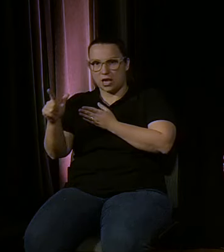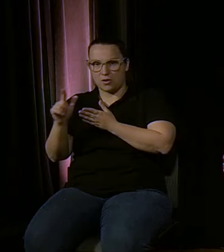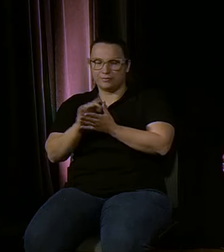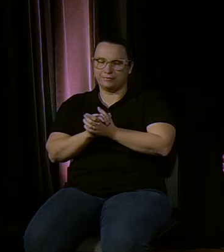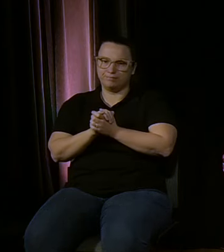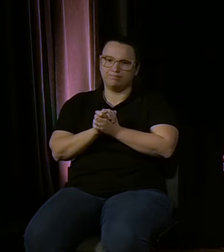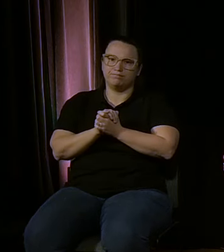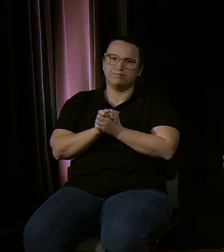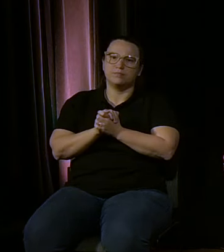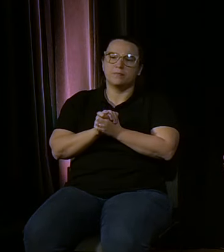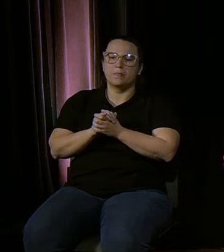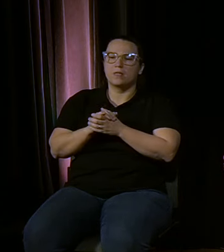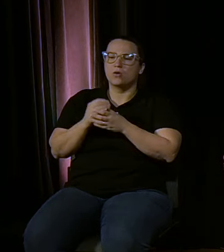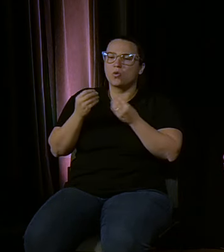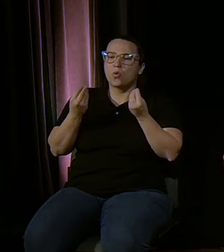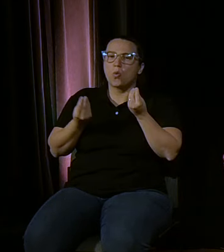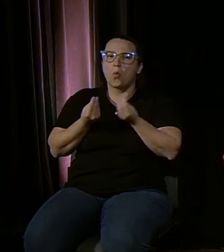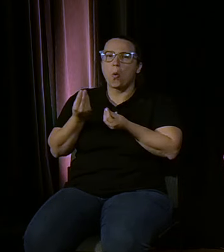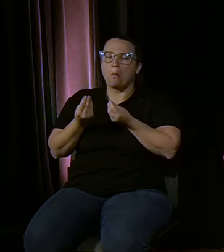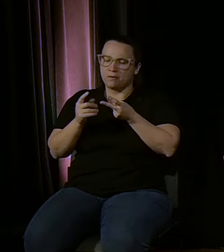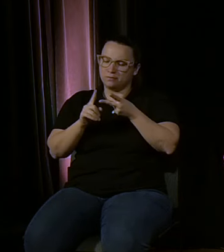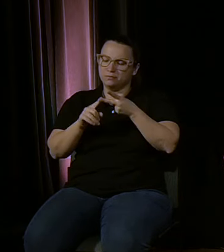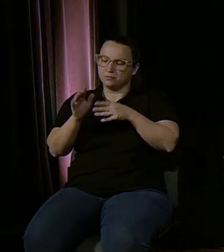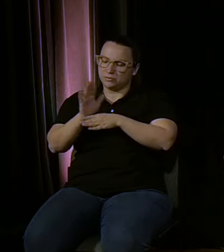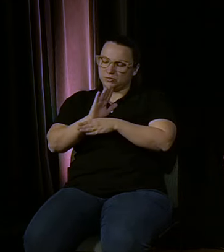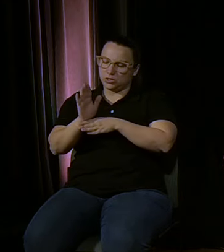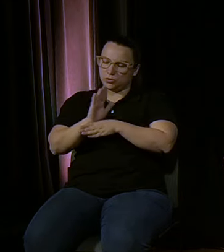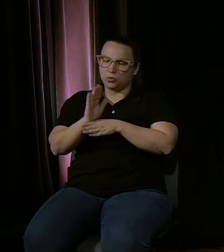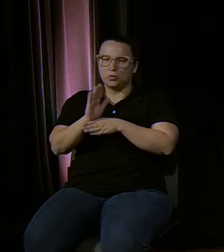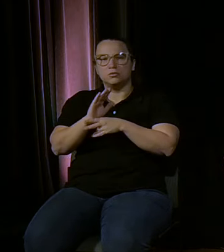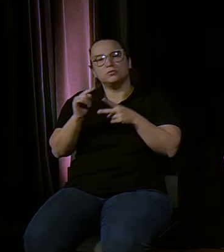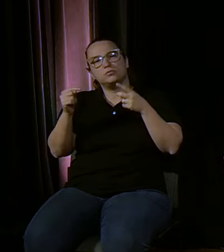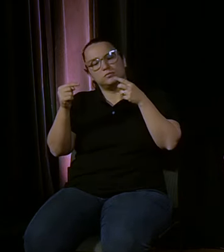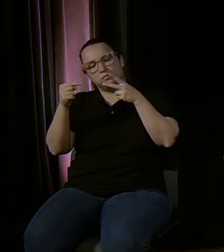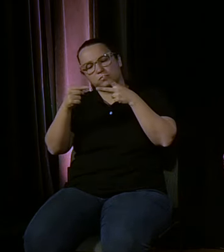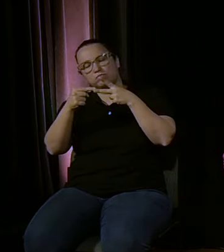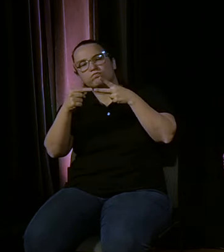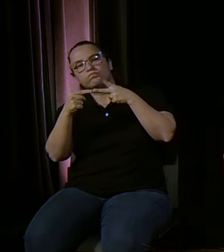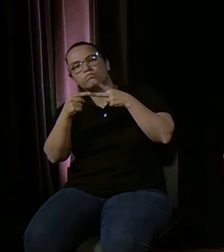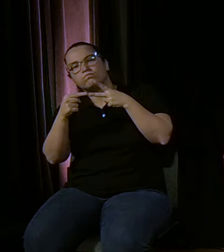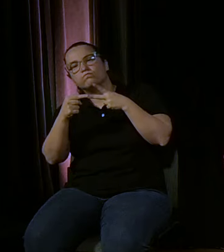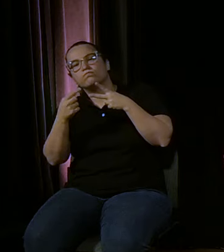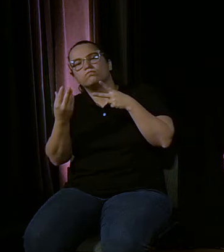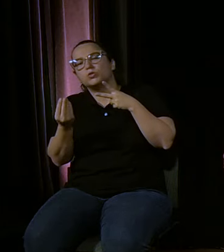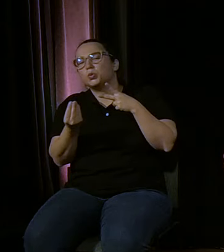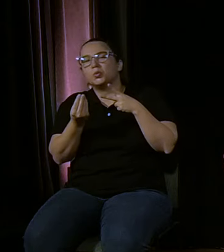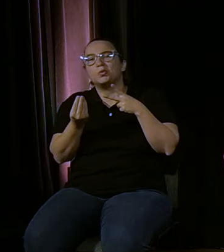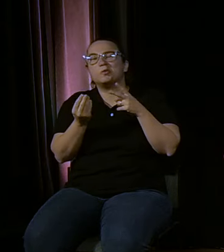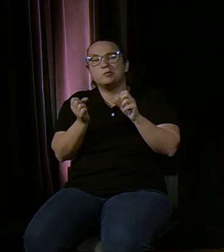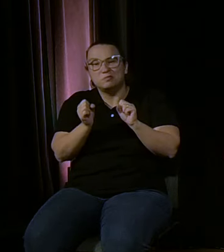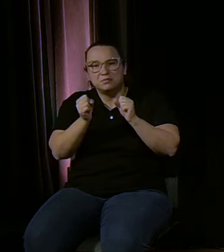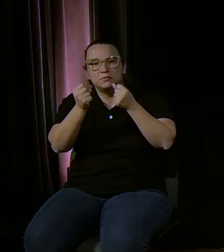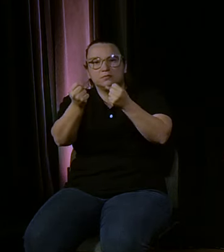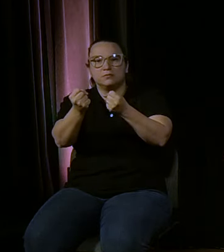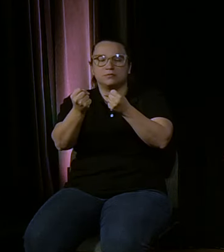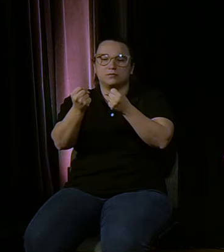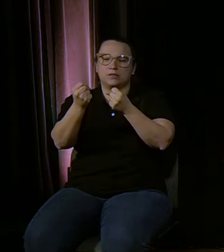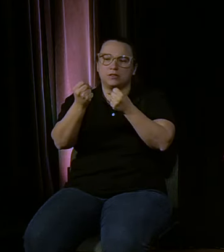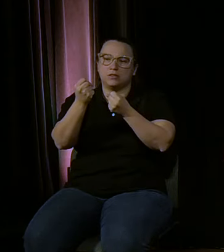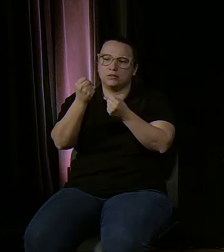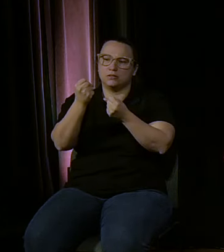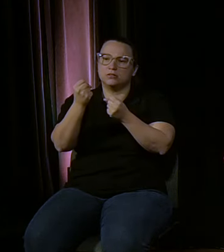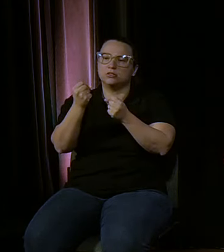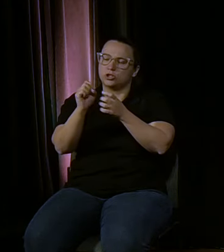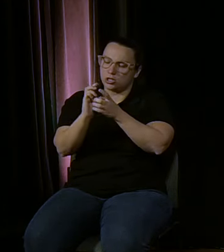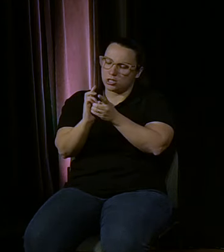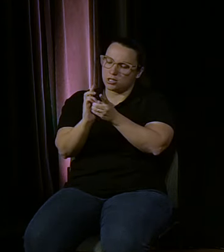como esse segundo filme ele aplica essa ideia e ele está ali reforçando esse caráter de